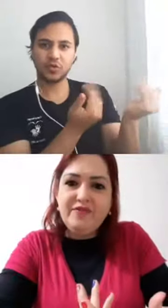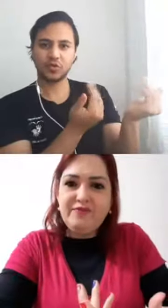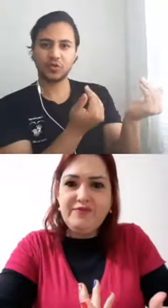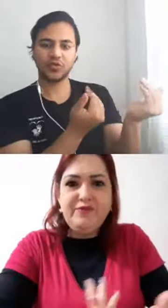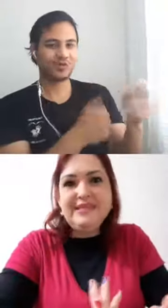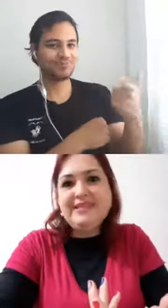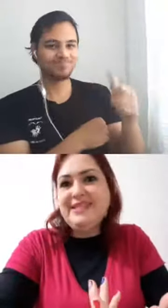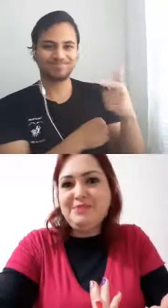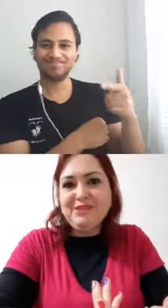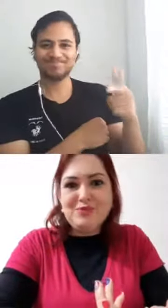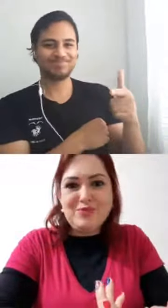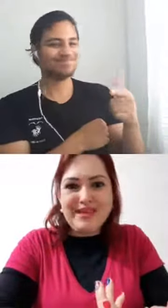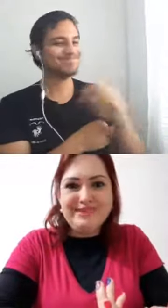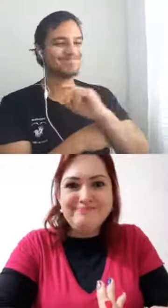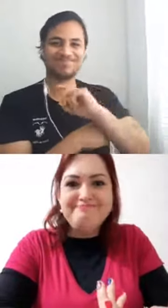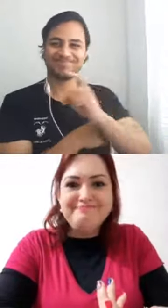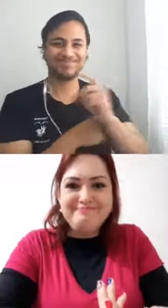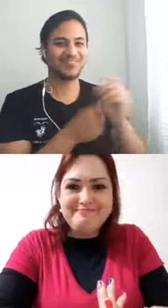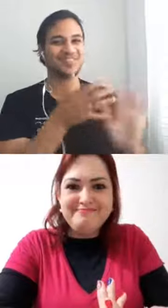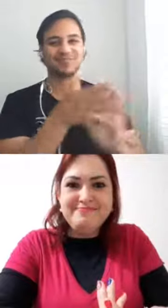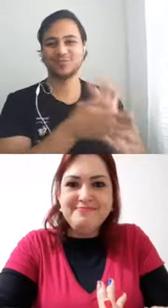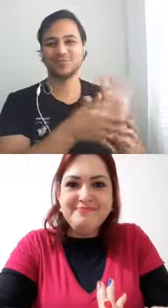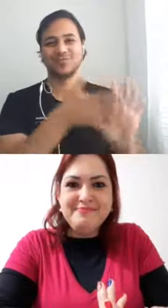que fizesse libras com ele,